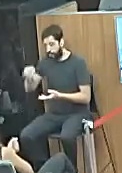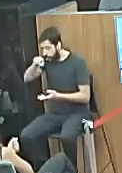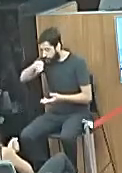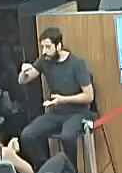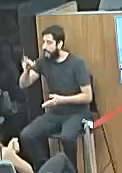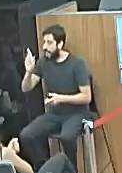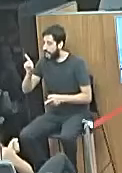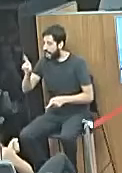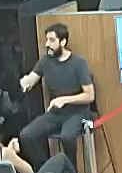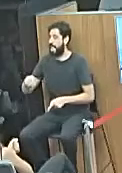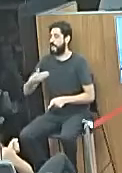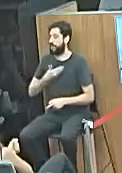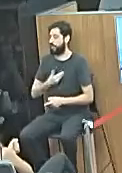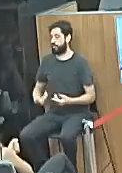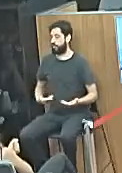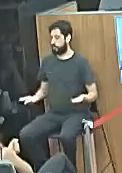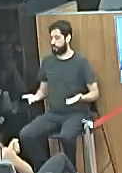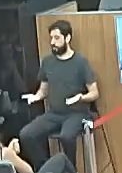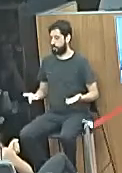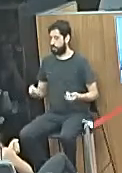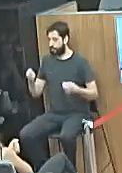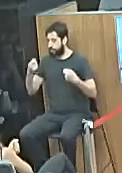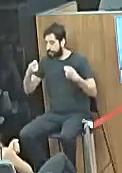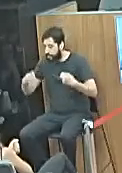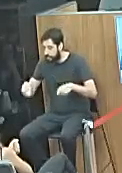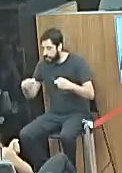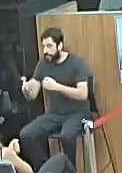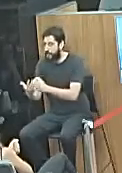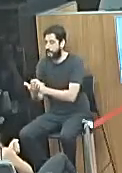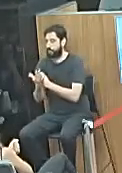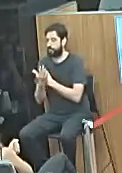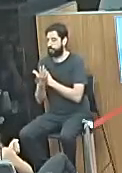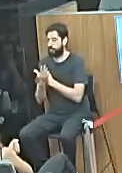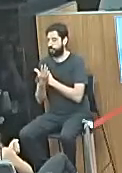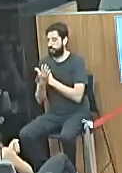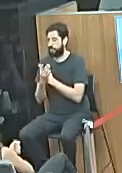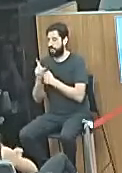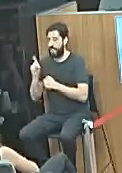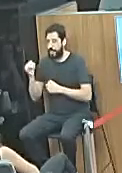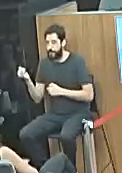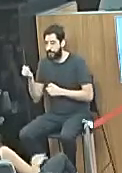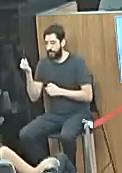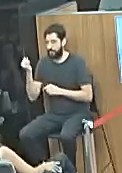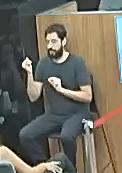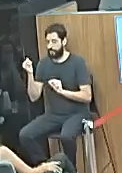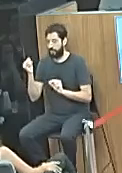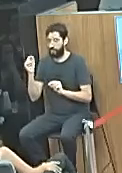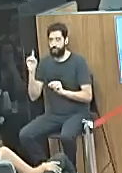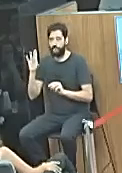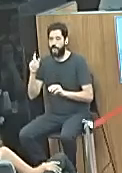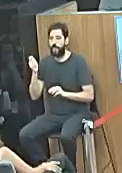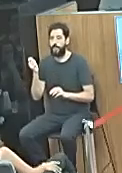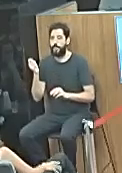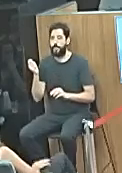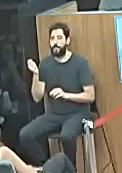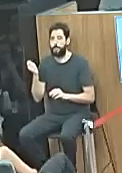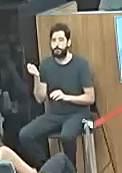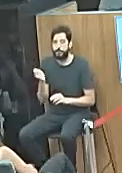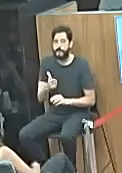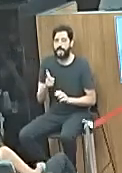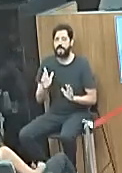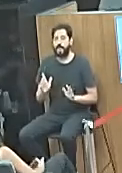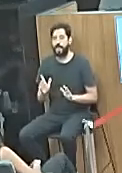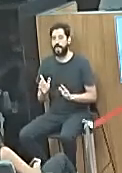que nos ajude nisso é muito importante não é só pagar não é só efetuar